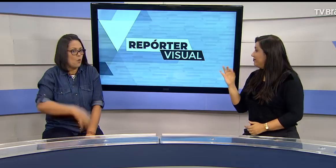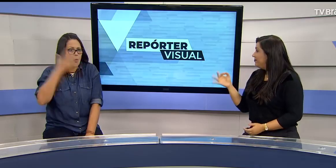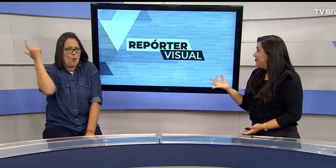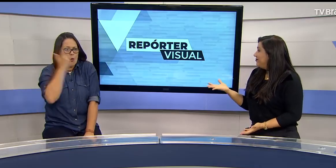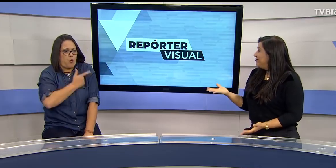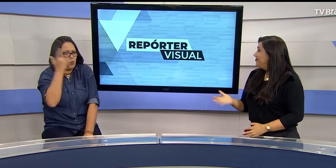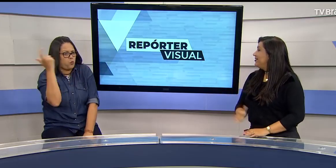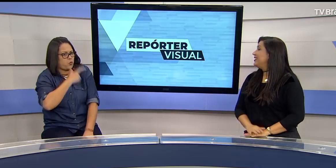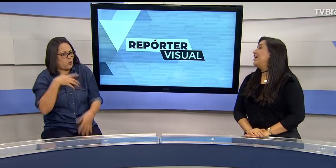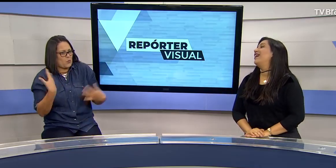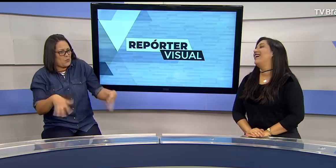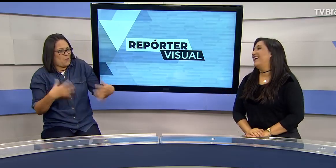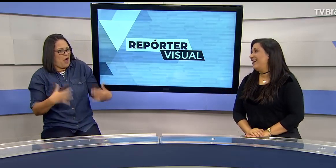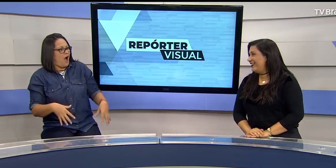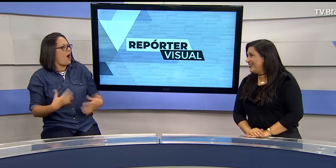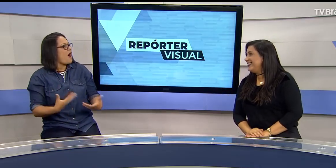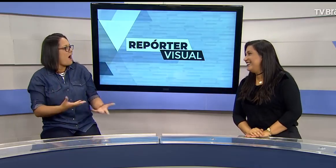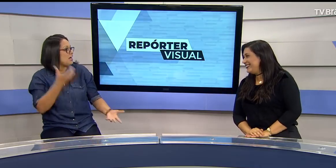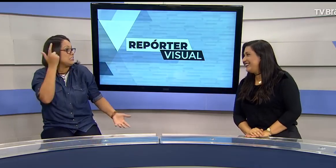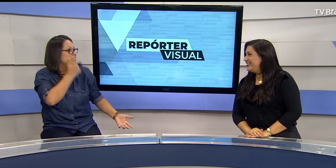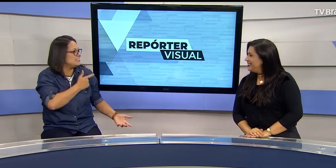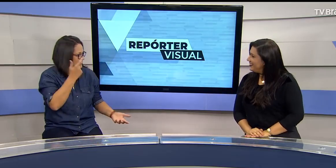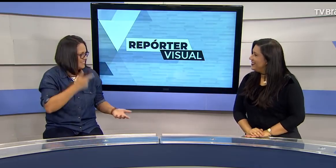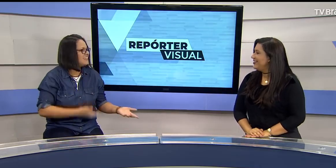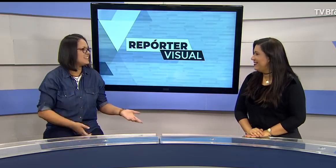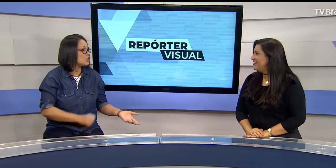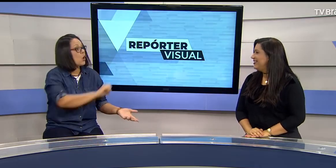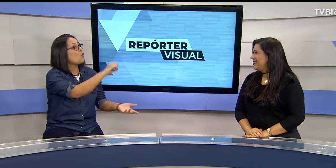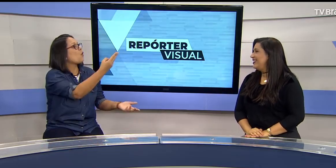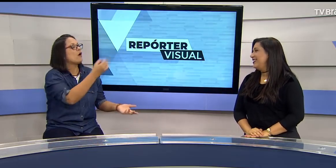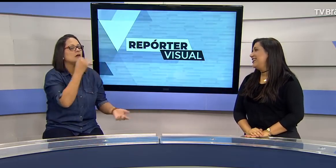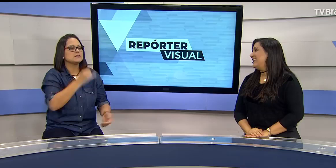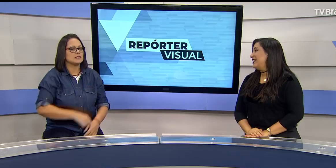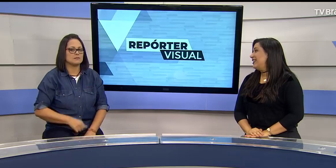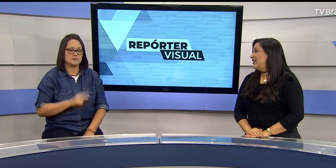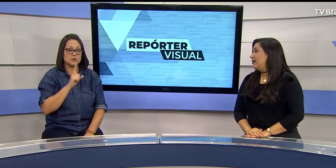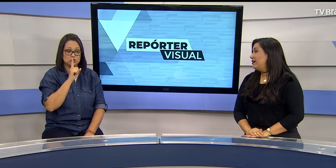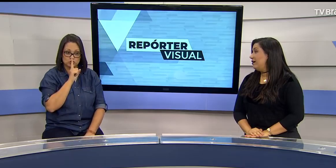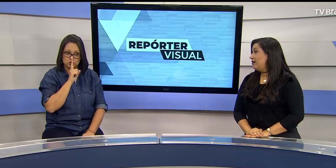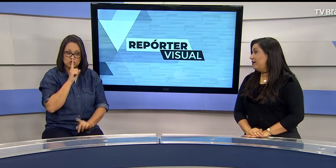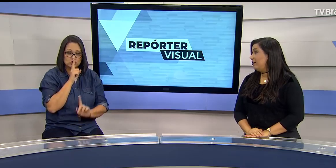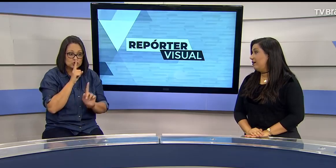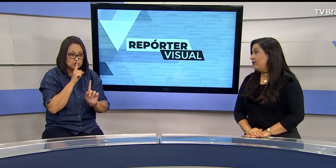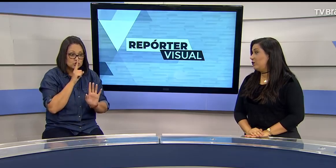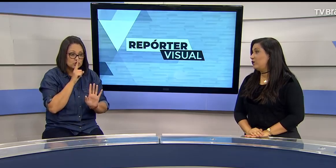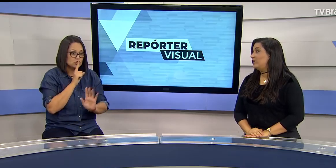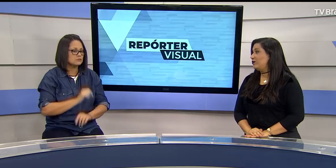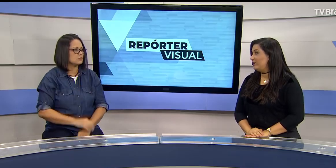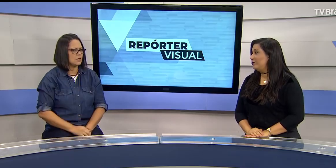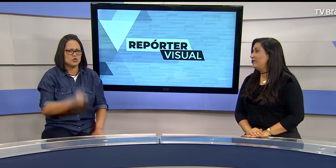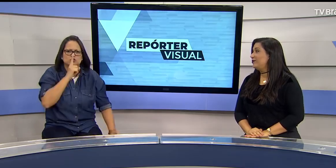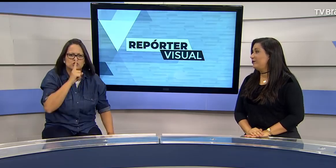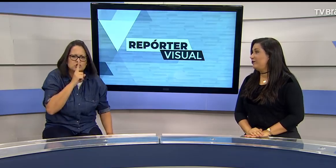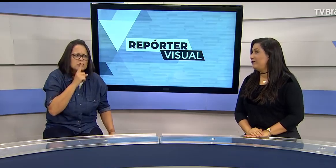do mesmo sinal? Nossa, que gata! Outro exemplo: silêncio. Silêncio.